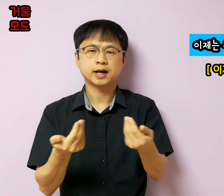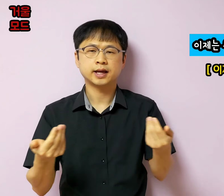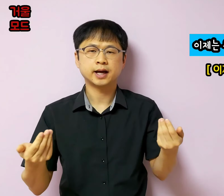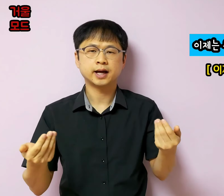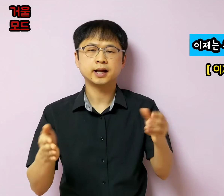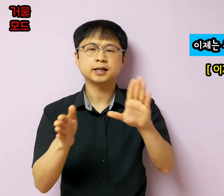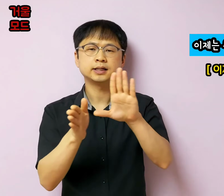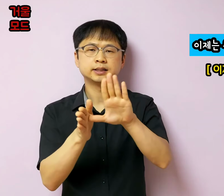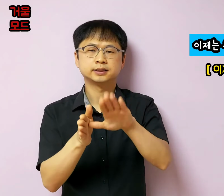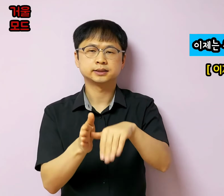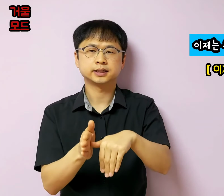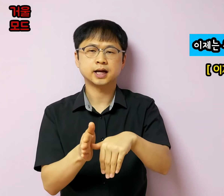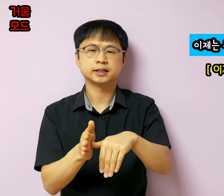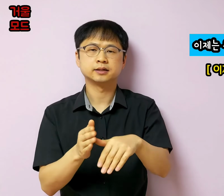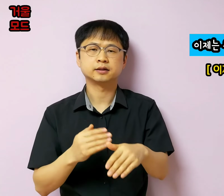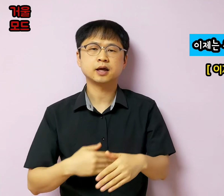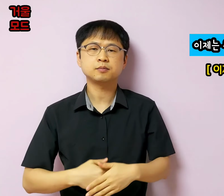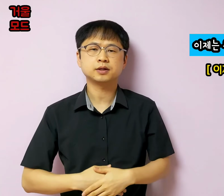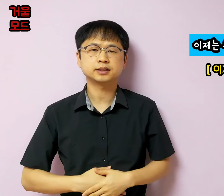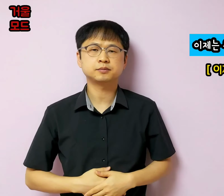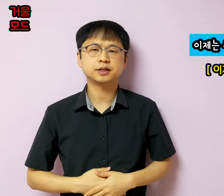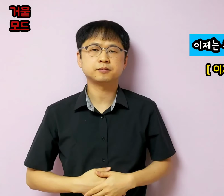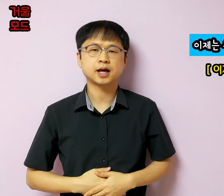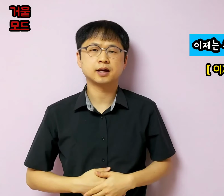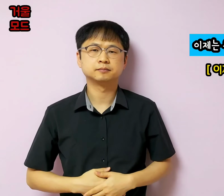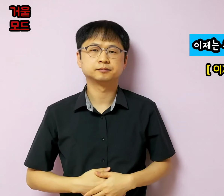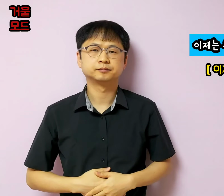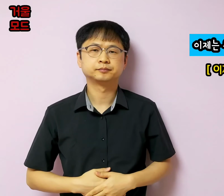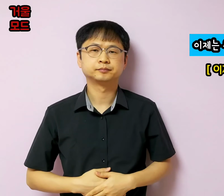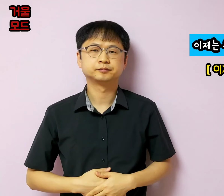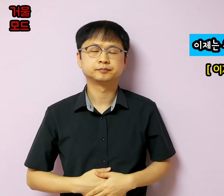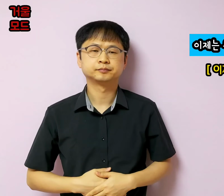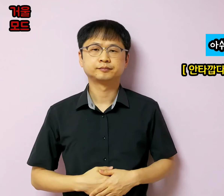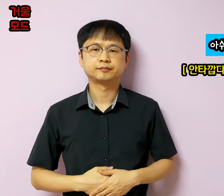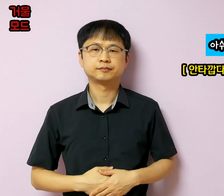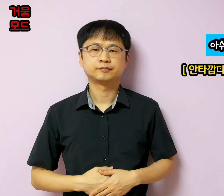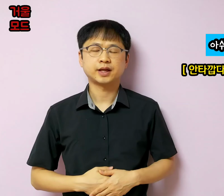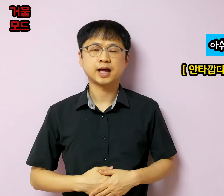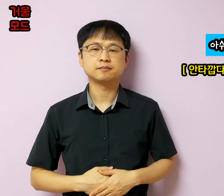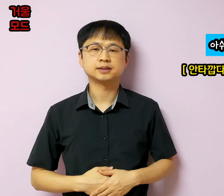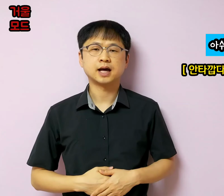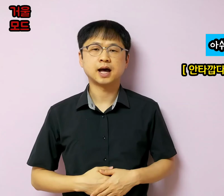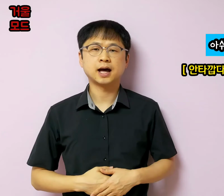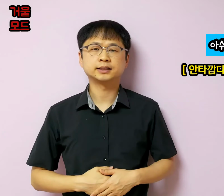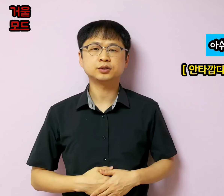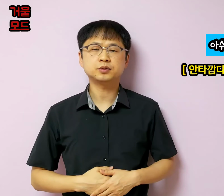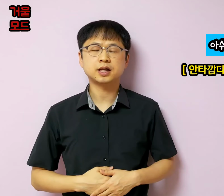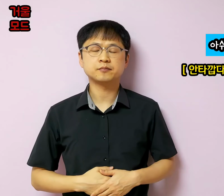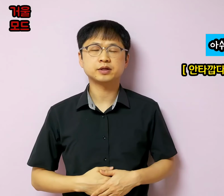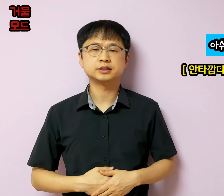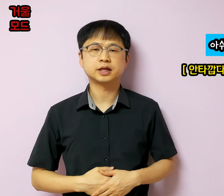떠나가야 할 시간 이렇게 표현하시면 됩니다. 네, 다음 가사. 아쉬움을 남긴